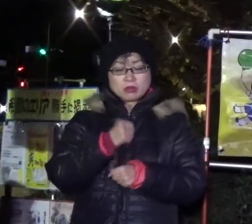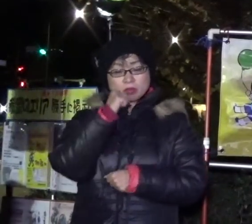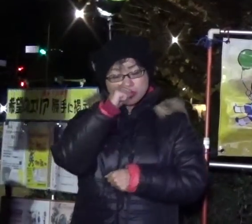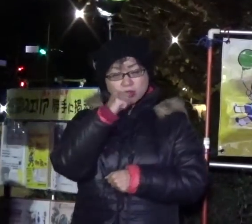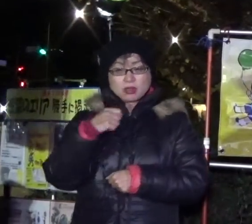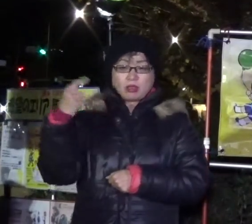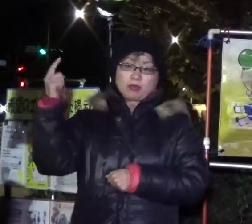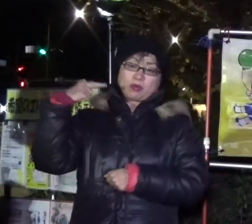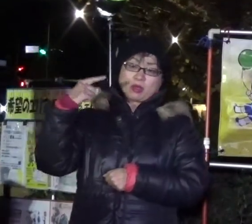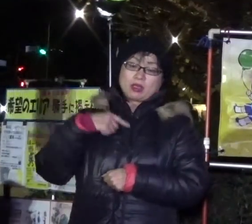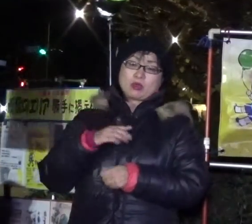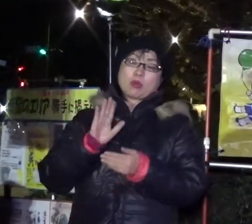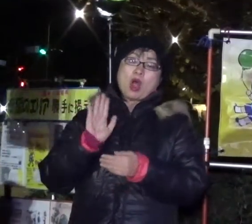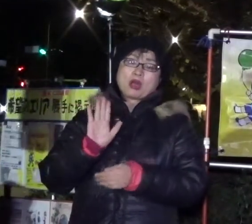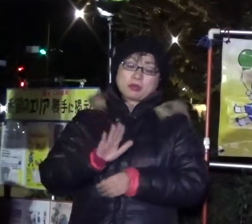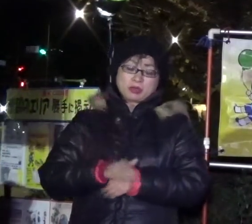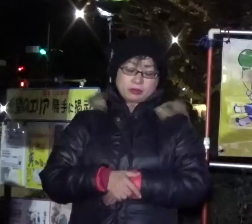ました。